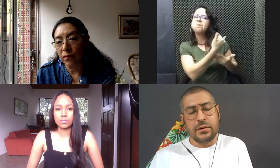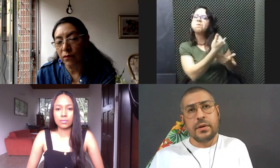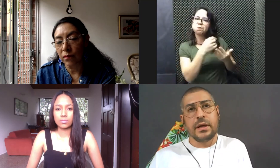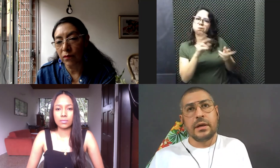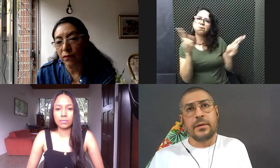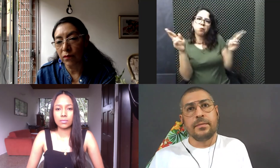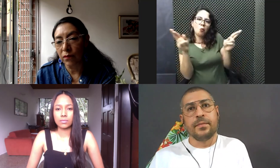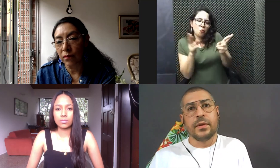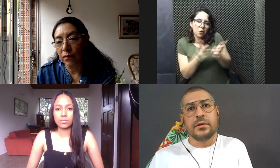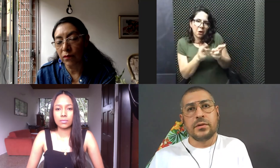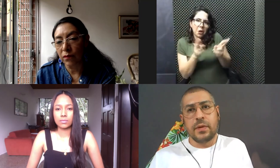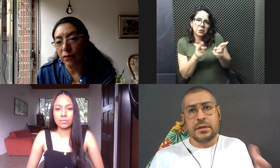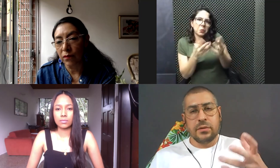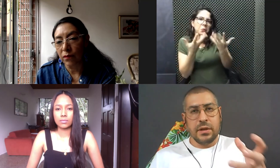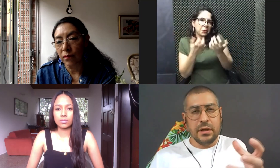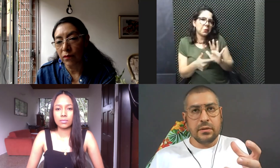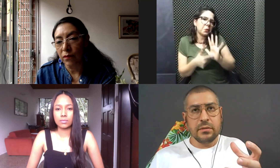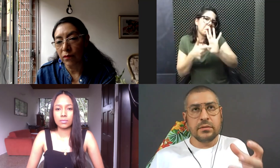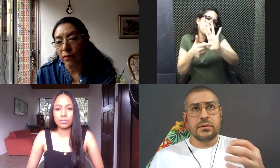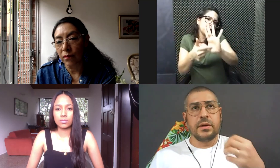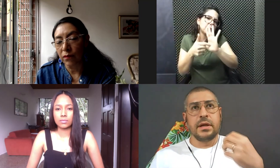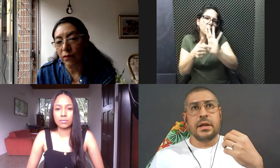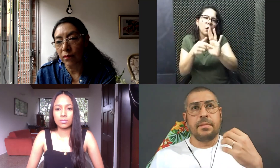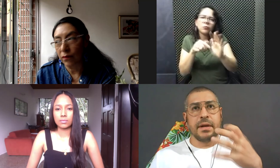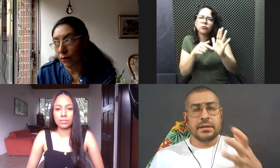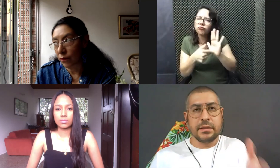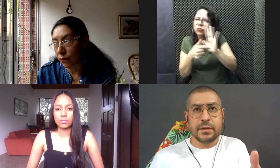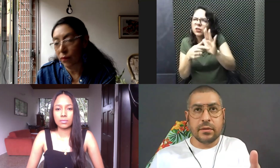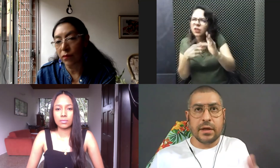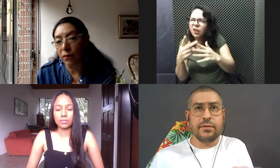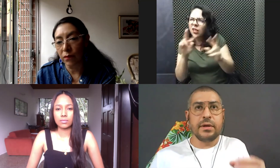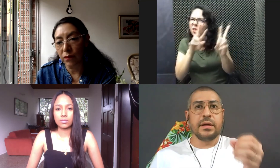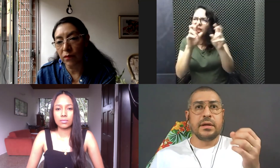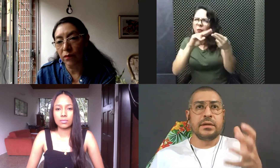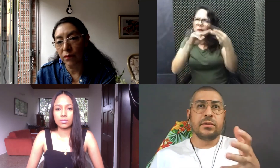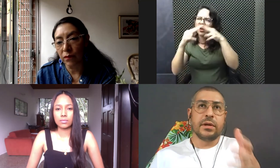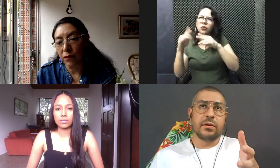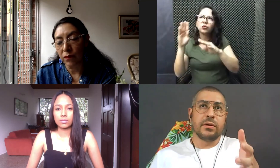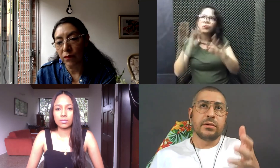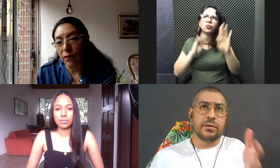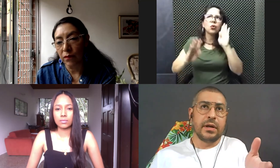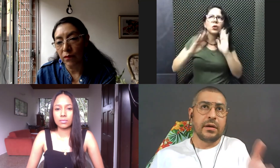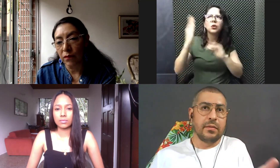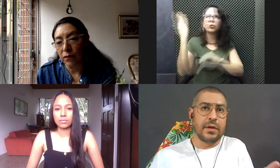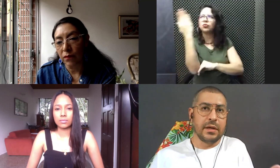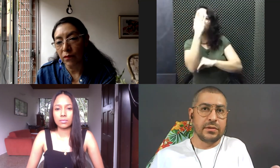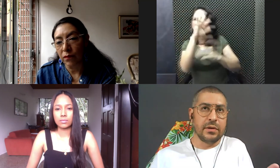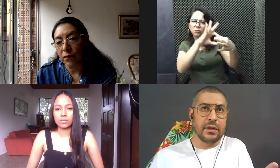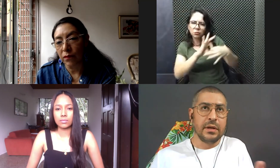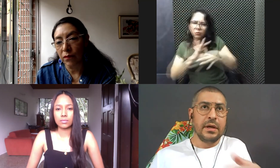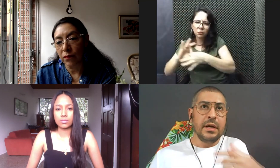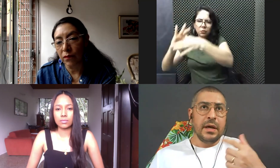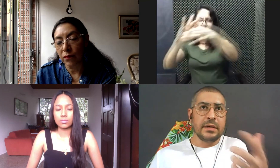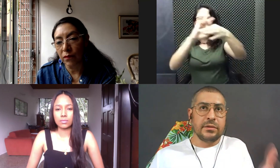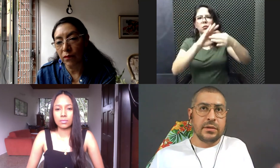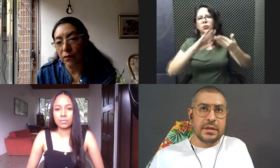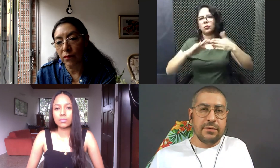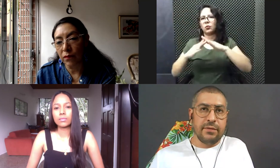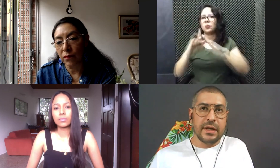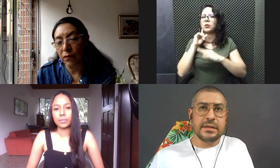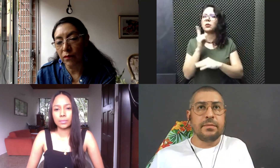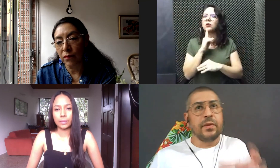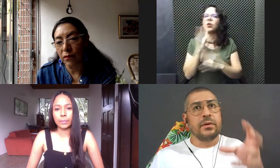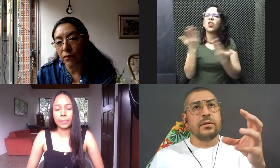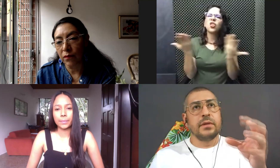pronto sobre el sonido, sobre la parte cinematográfica y sobre todo sobre la comunidad sorda. Esto es